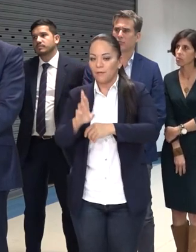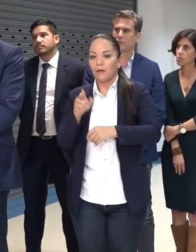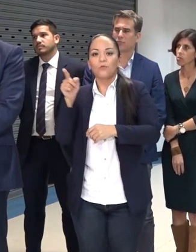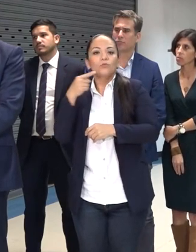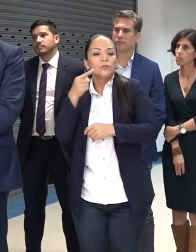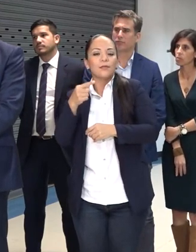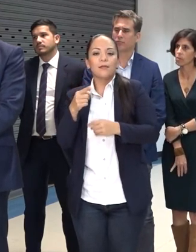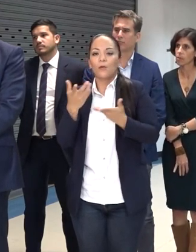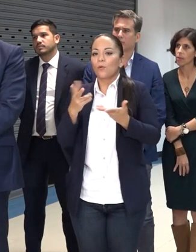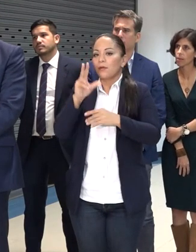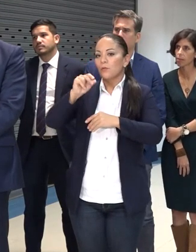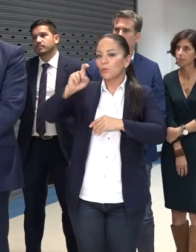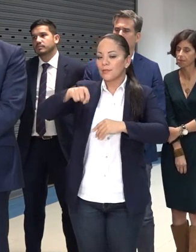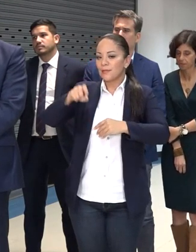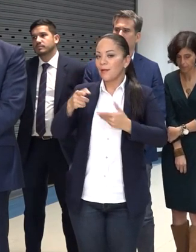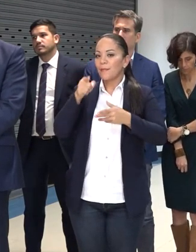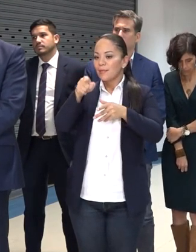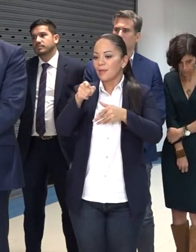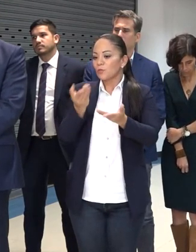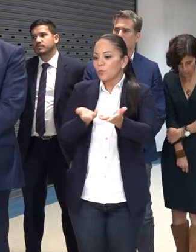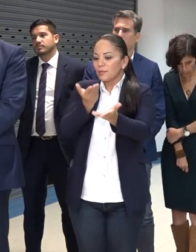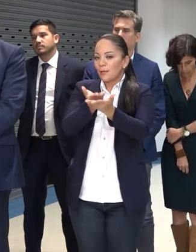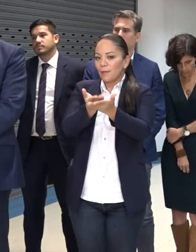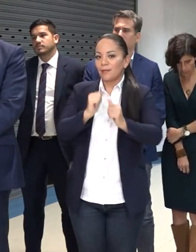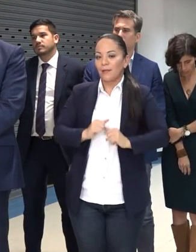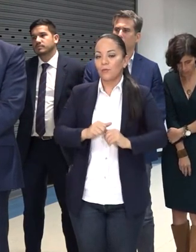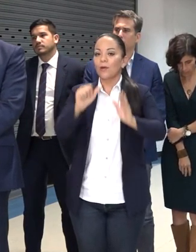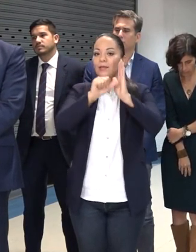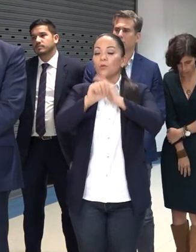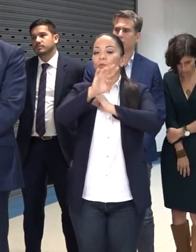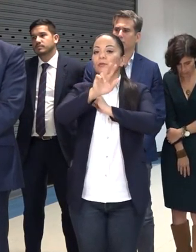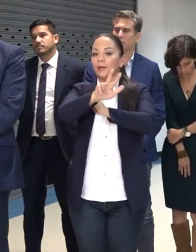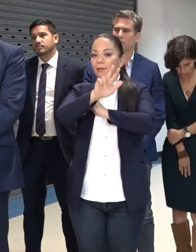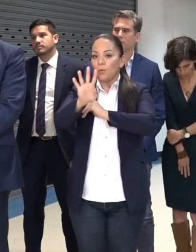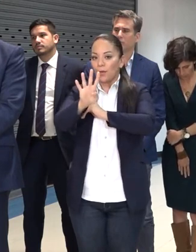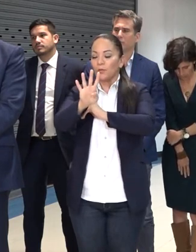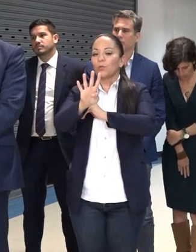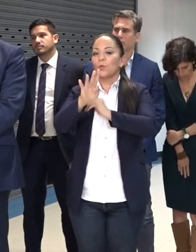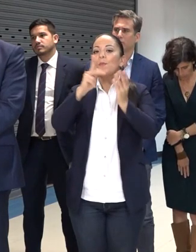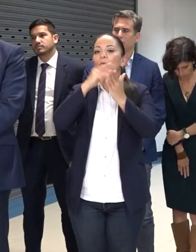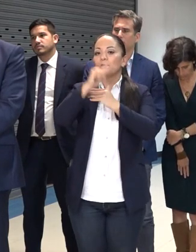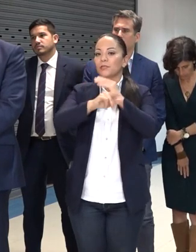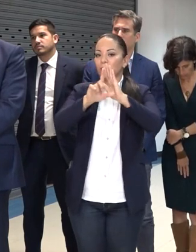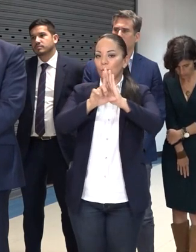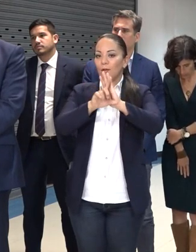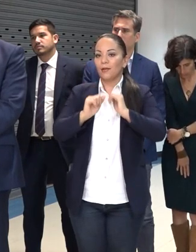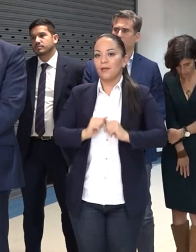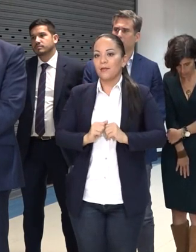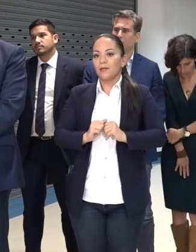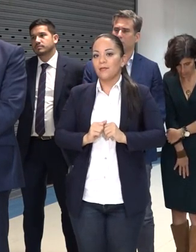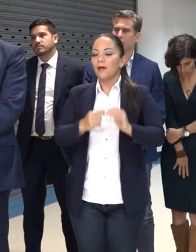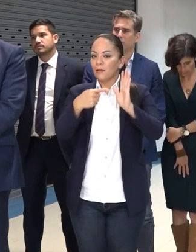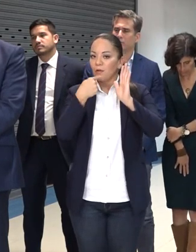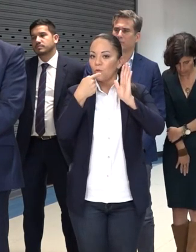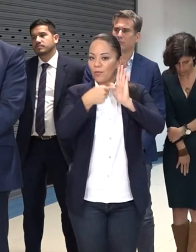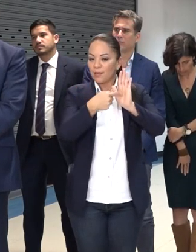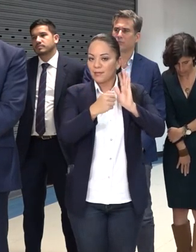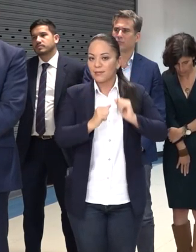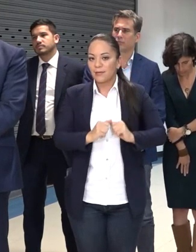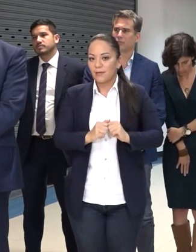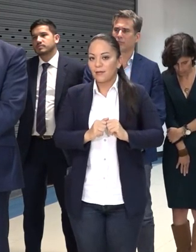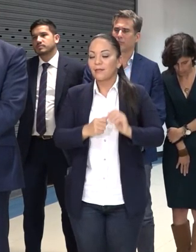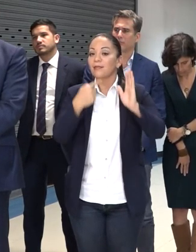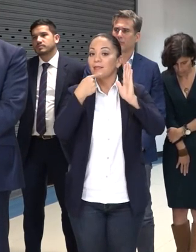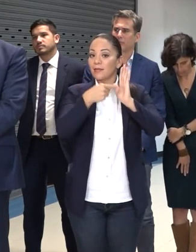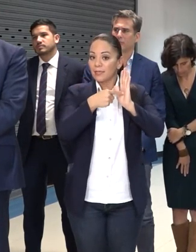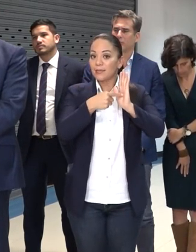que no es necesariamente eso lo que se está planteando. El artículo 34 del proyecto de ley sí lo estipula así, o sea, estipula